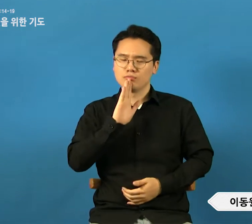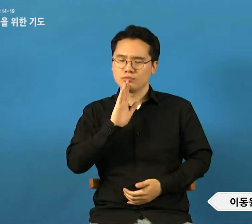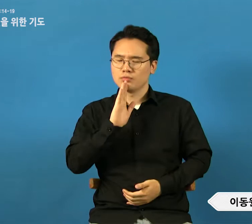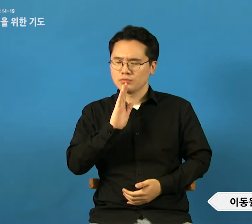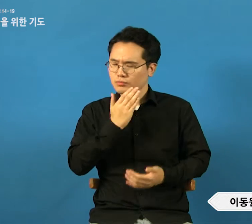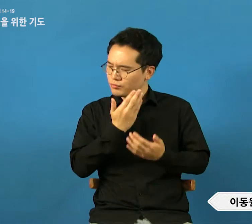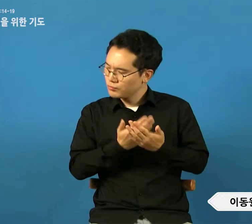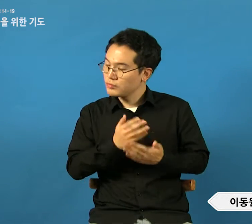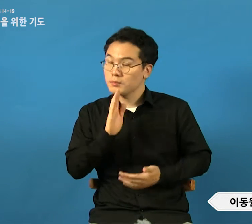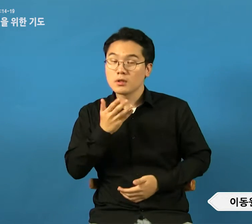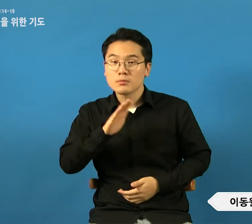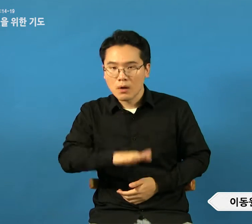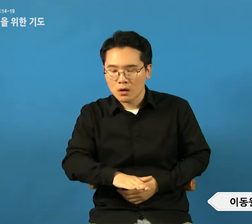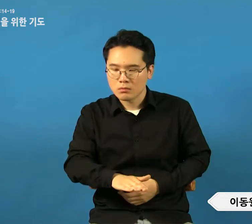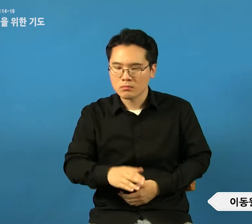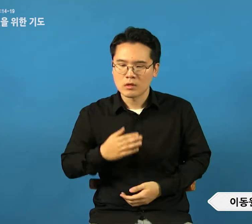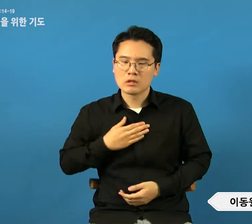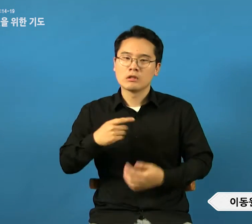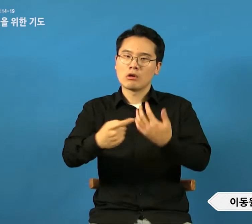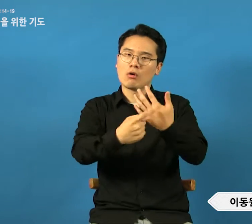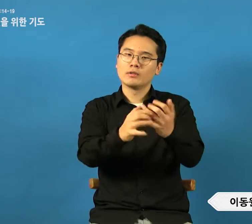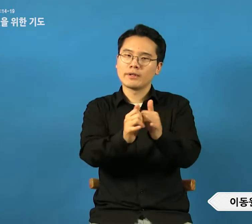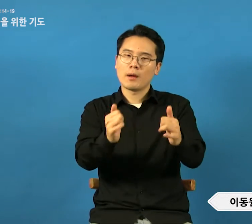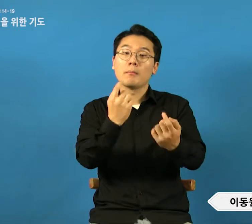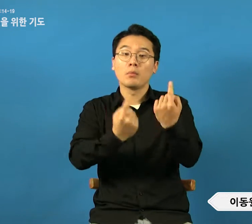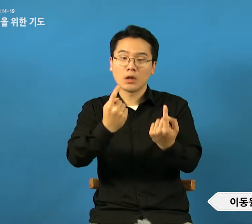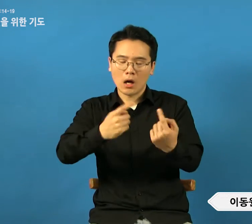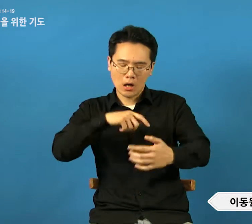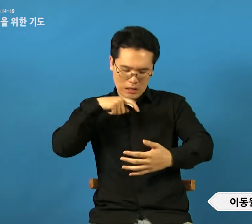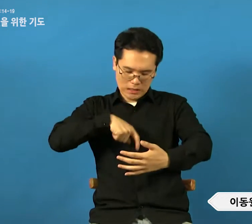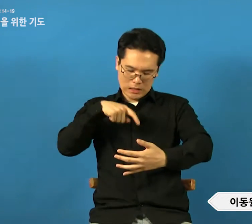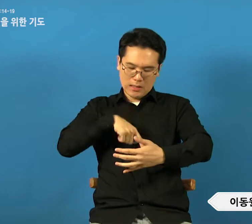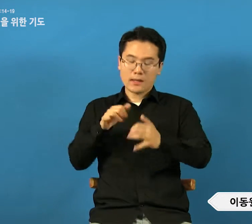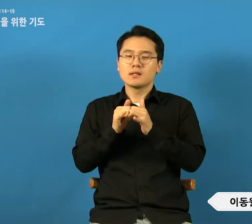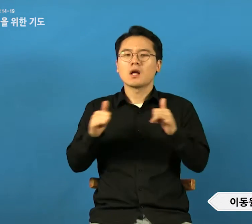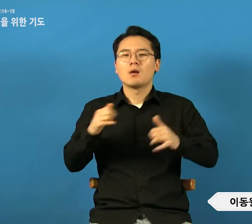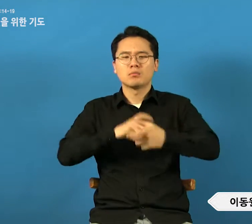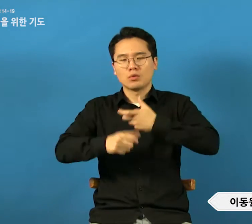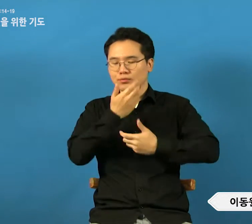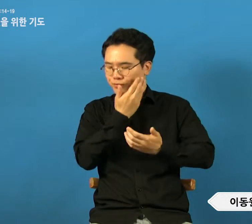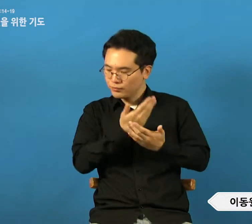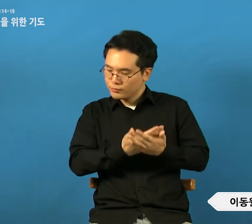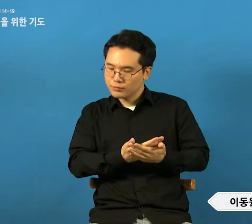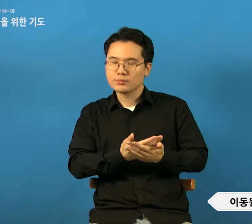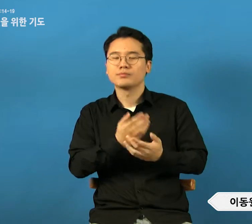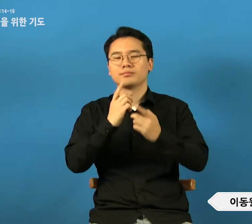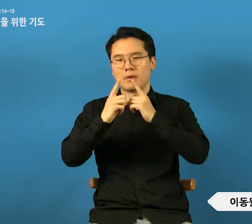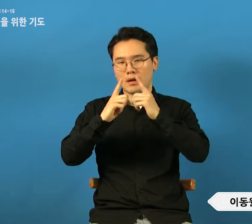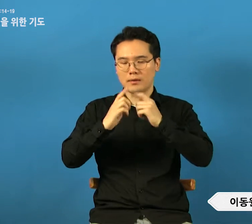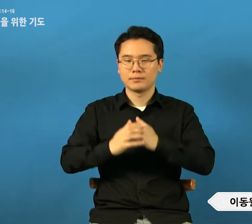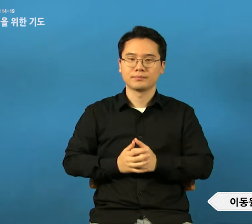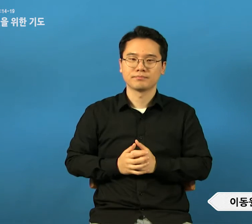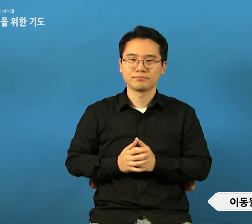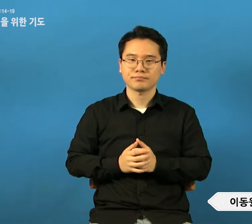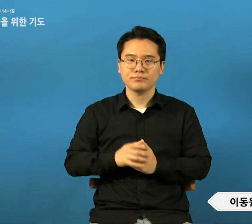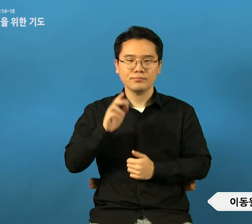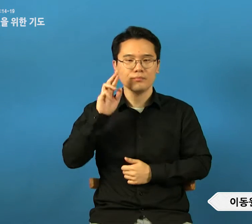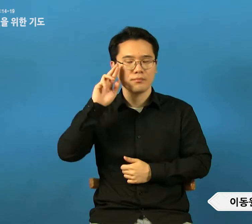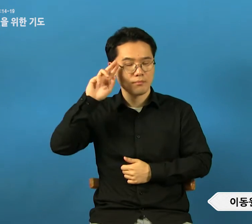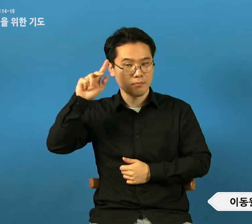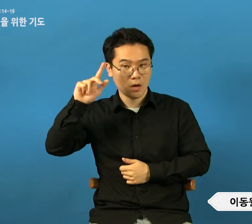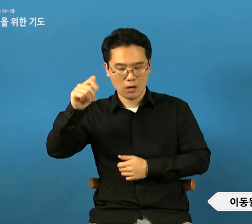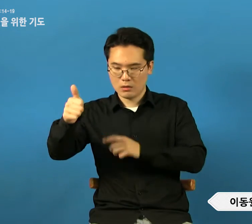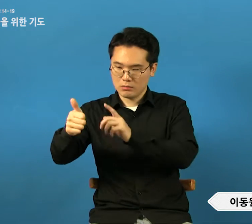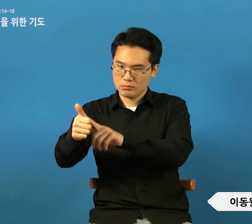있는 속사람이 더 중요하다. 이 속사람에 대한 관심을 강조하고 있습니다. 자, 바울 사도는 고린도후서